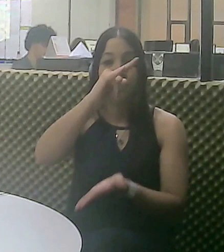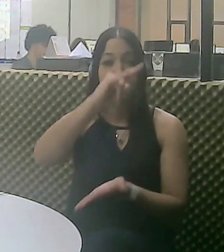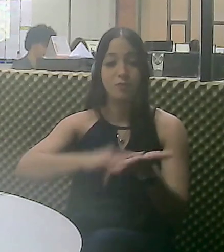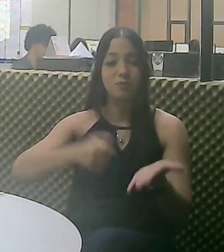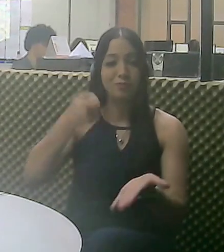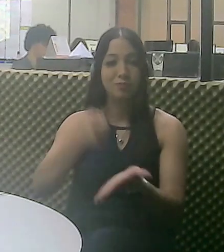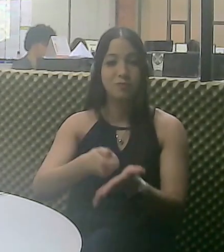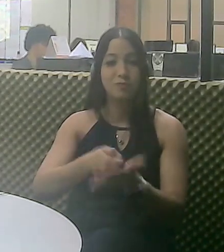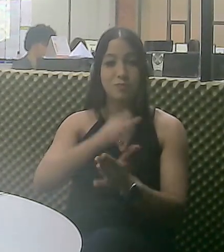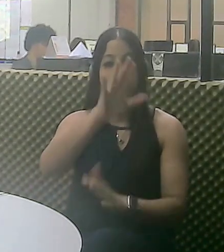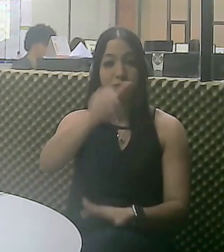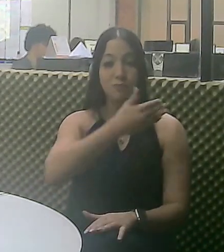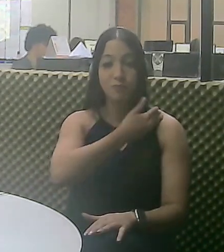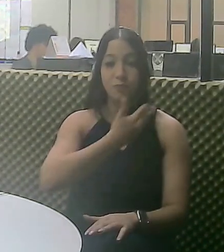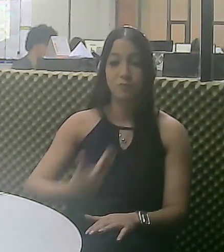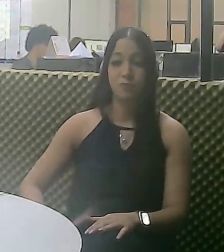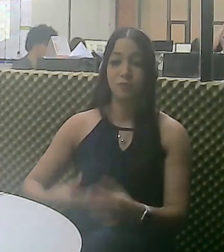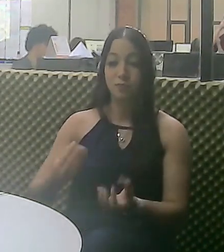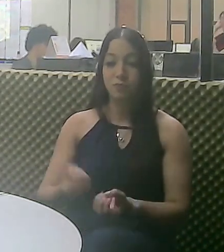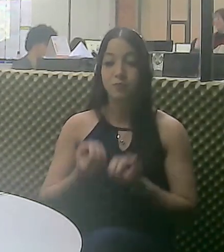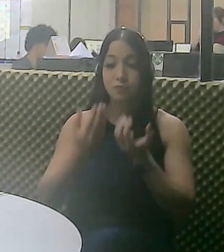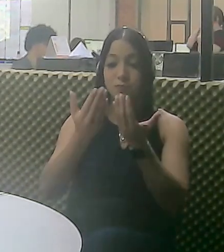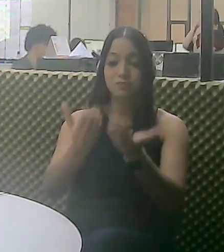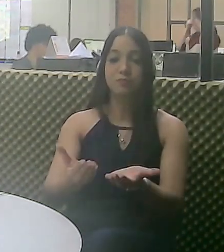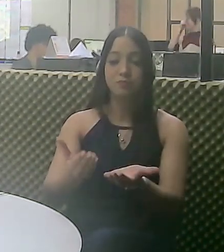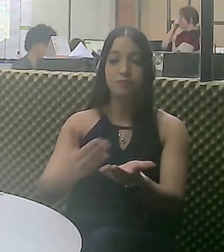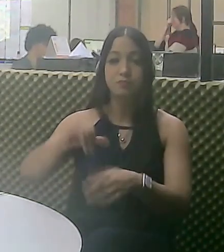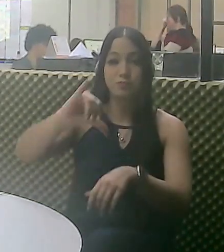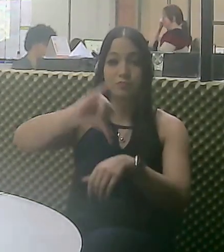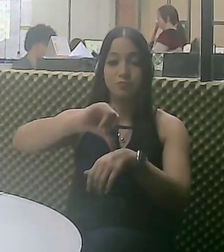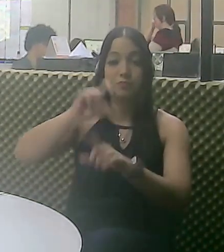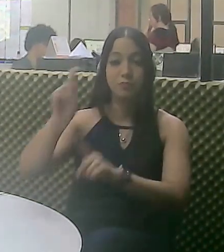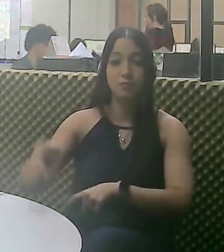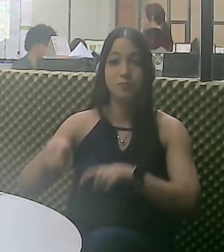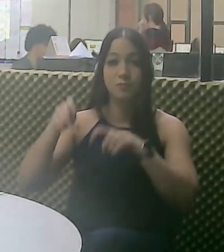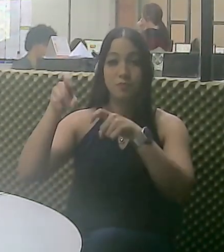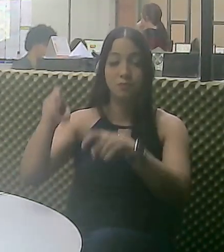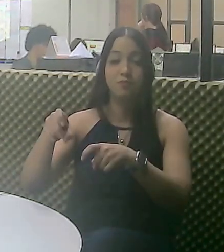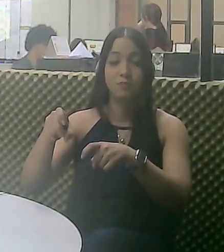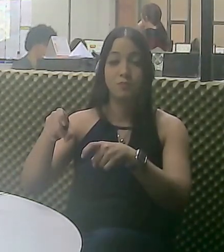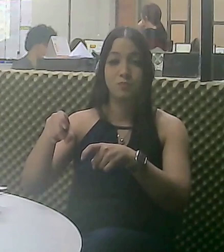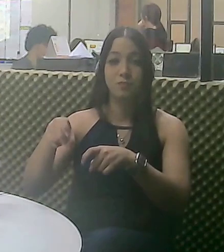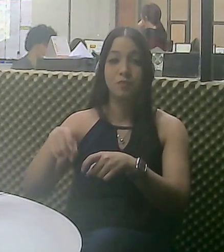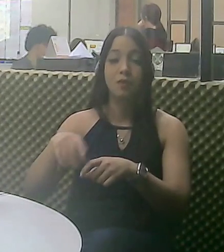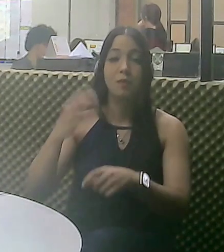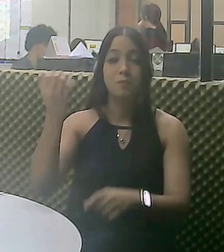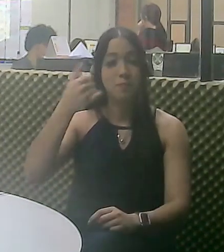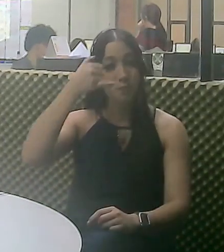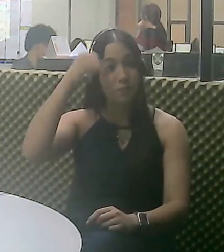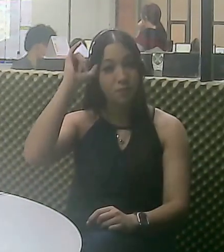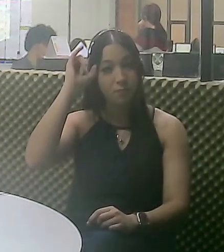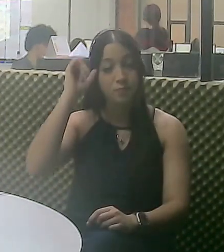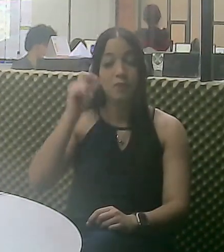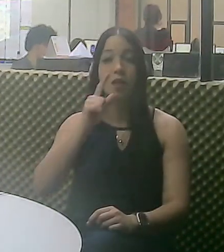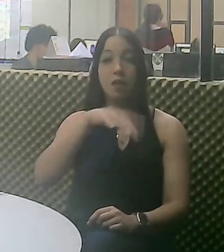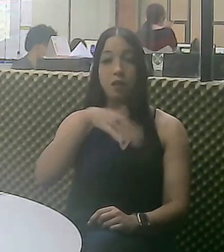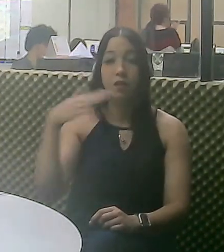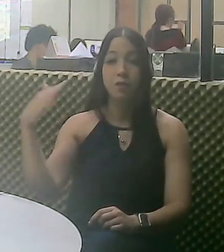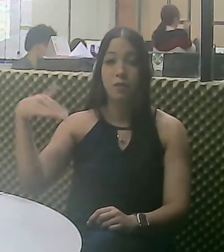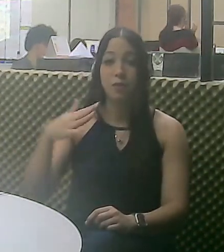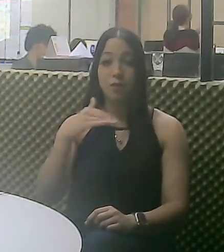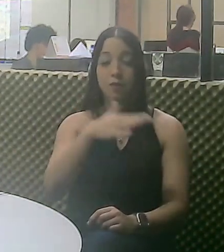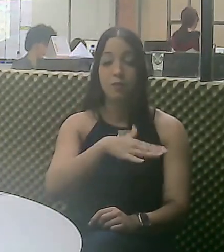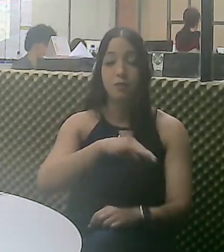exigida no chamamento a entrega deve ser feita no lucro de agropecuária agricultura pecuária e aquicultura